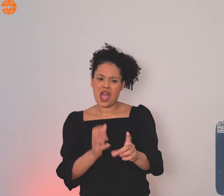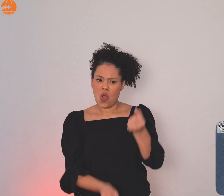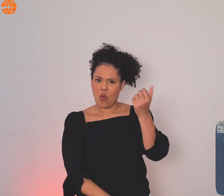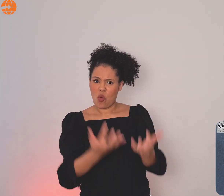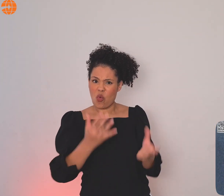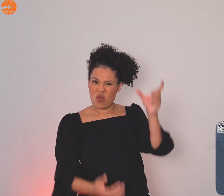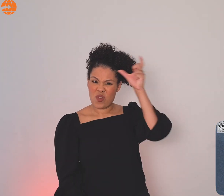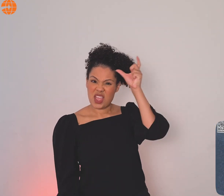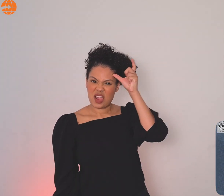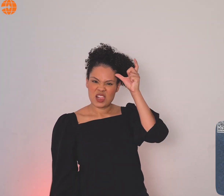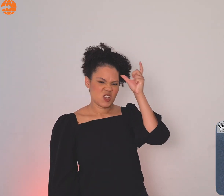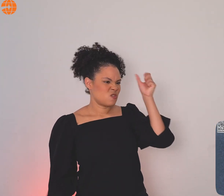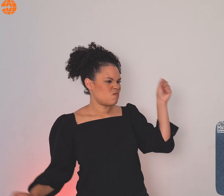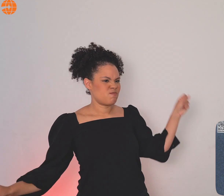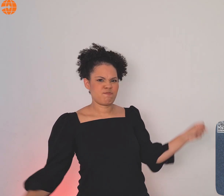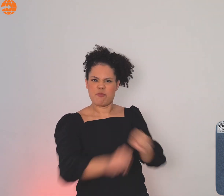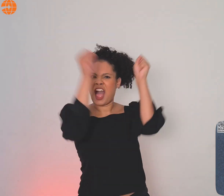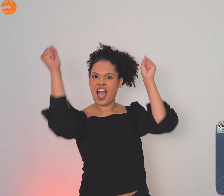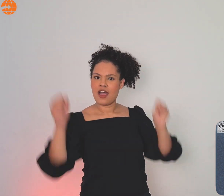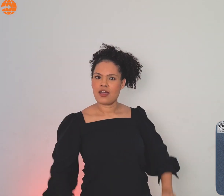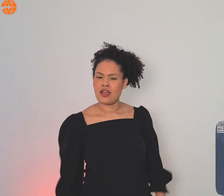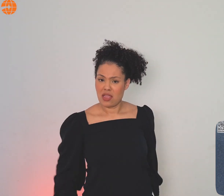Você não queria ser essa pessoa, não?